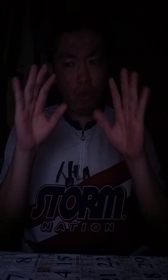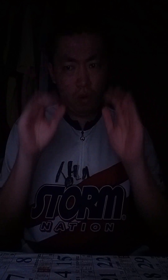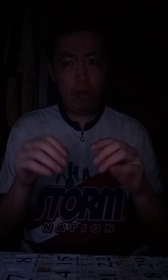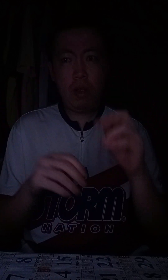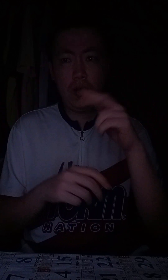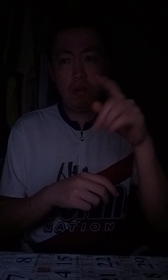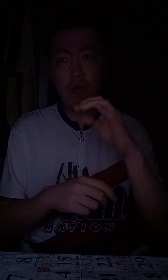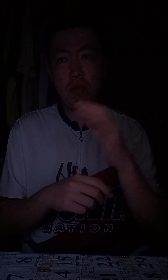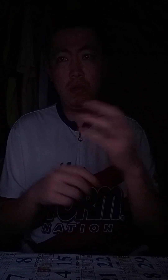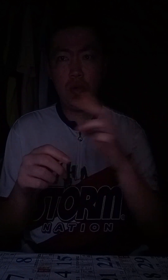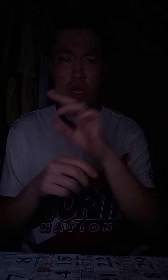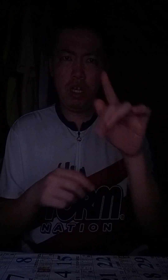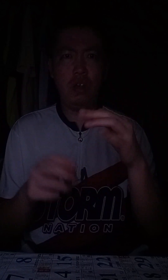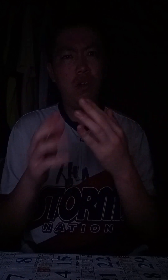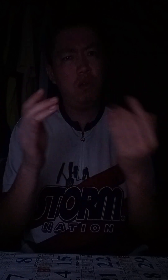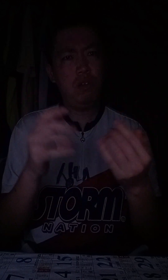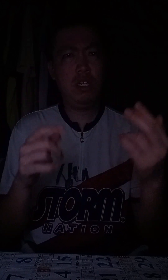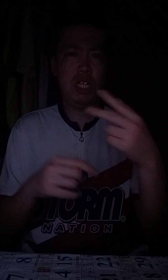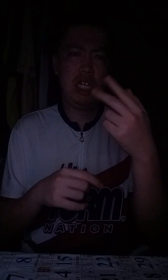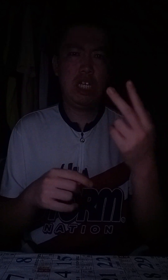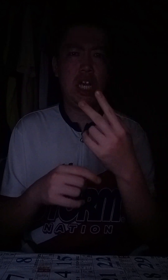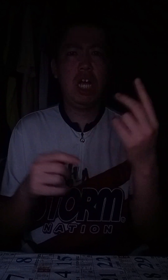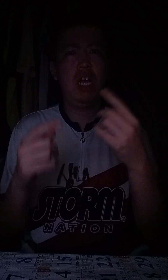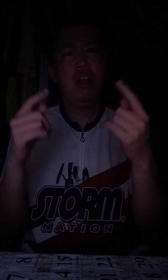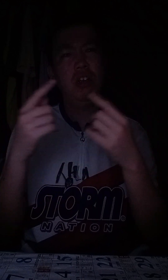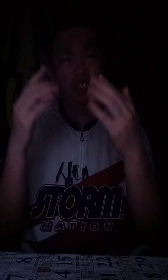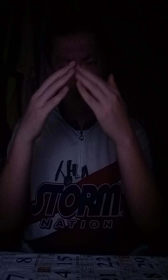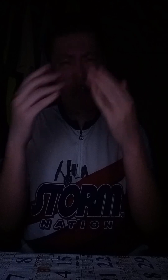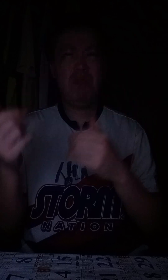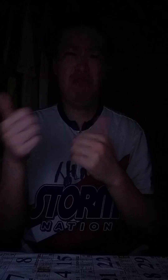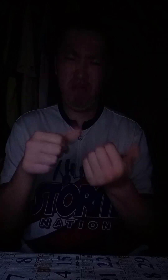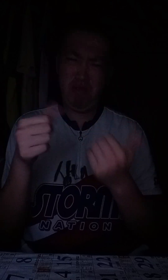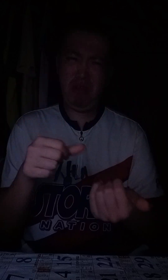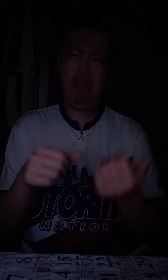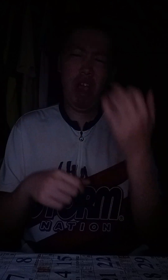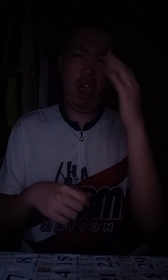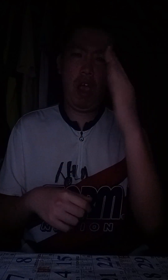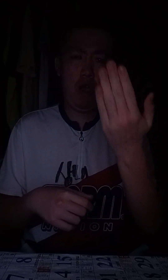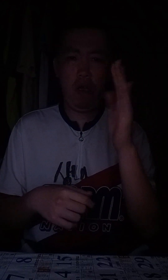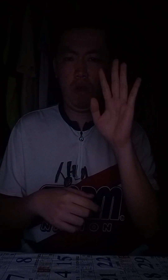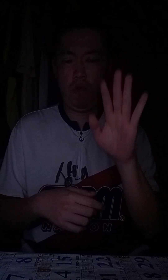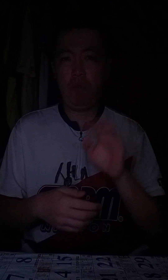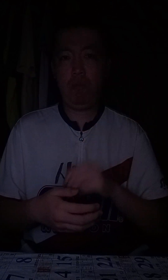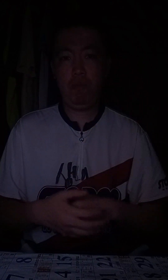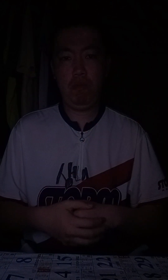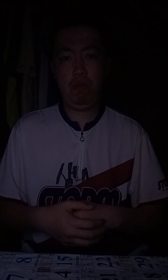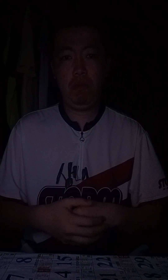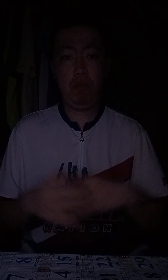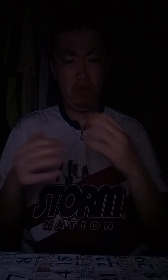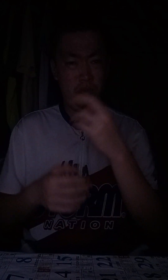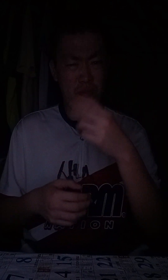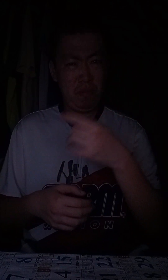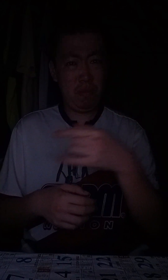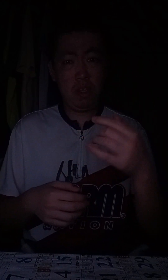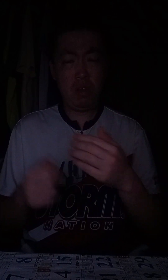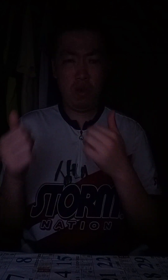꺼졌지만 50대 후반 여성 이모 씨가 집에서 숨진 채 발견됐습니다. 경찰은 사망 원인을 밝히기